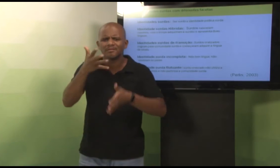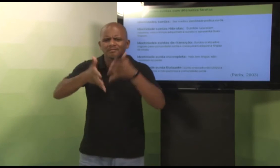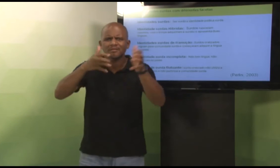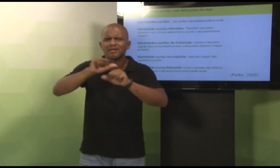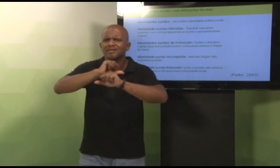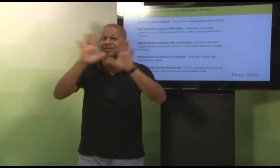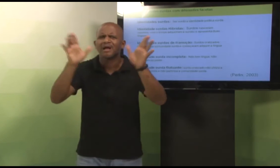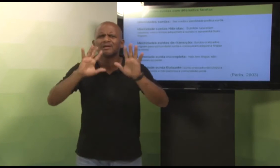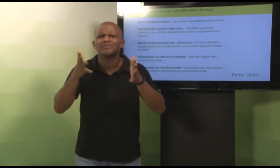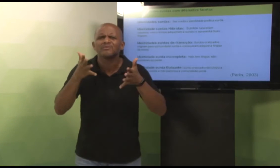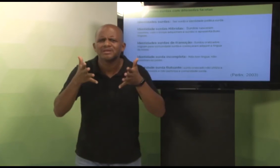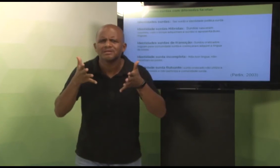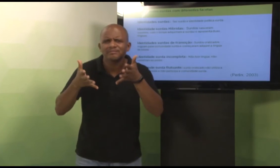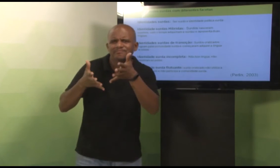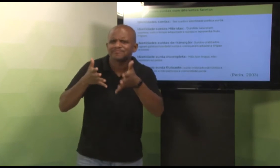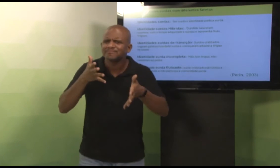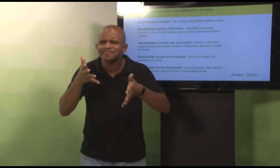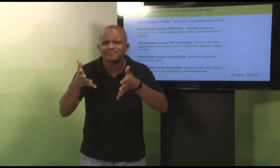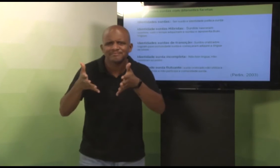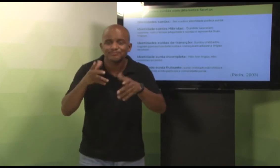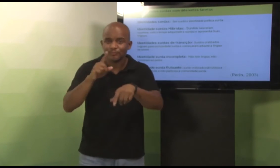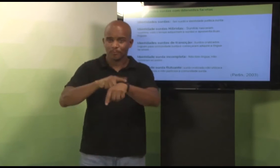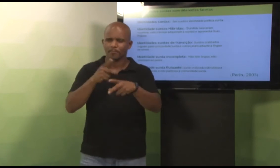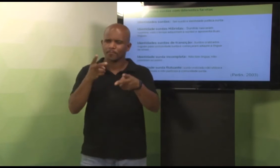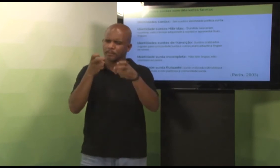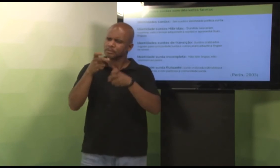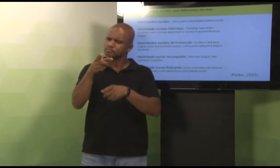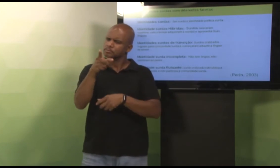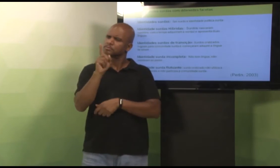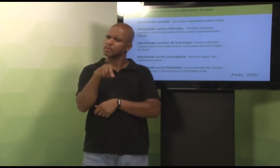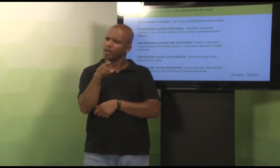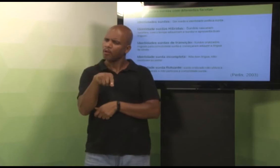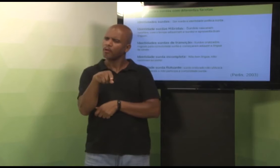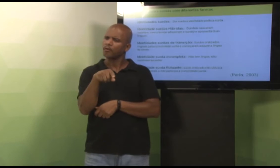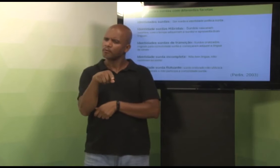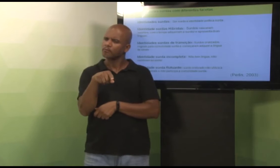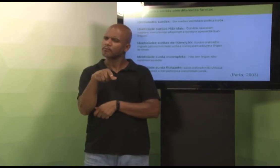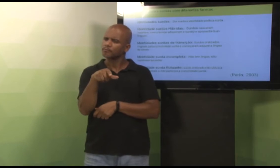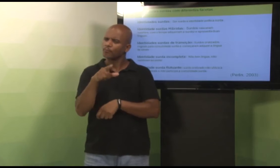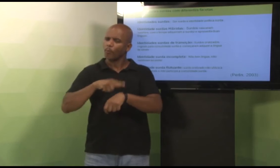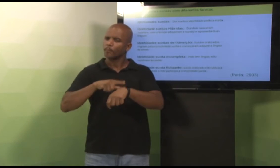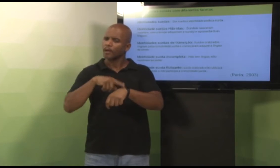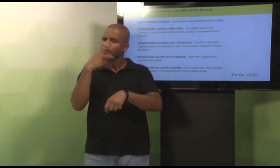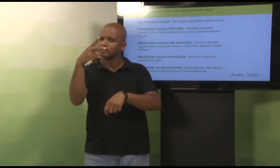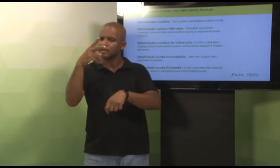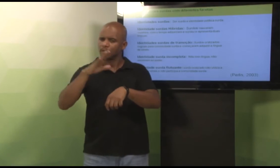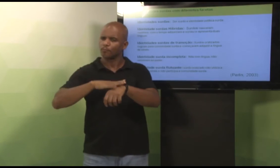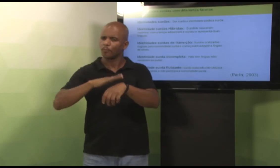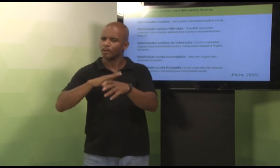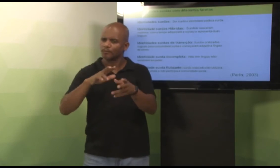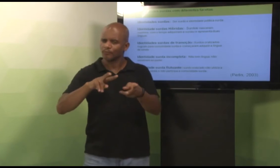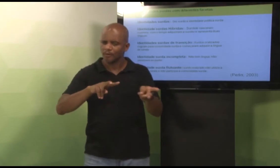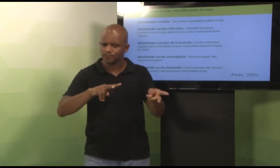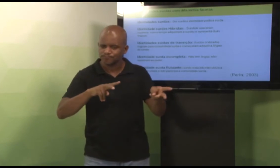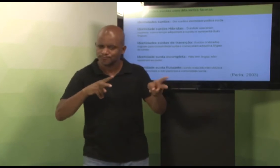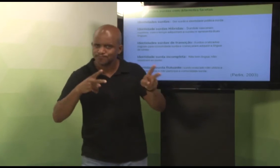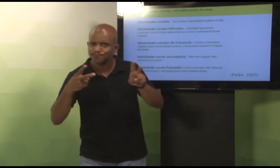sua identidade. A sua sinalização ainda não é muito clara, então é perceptível que ele